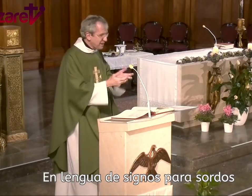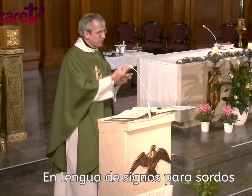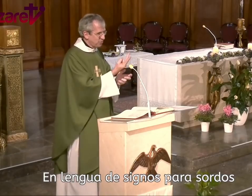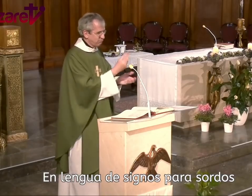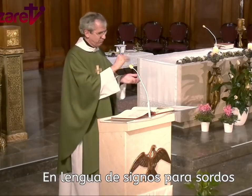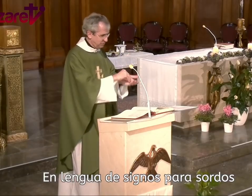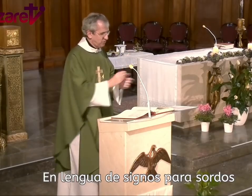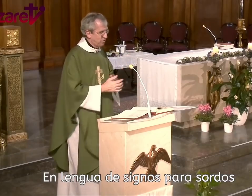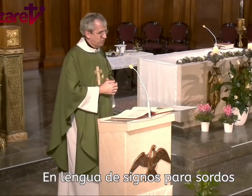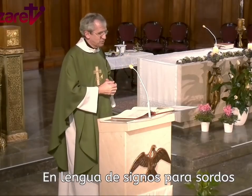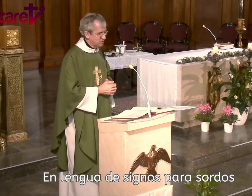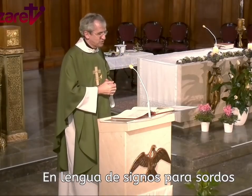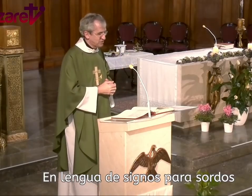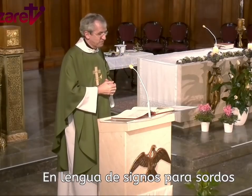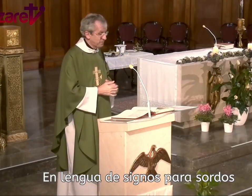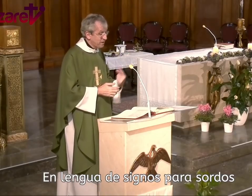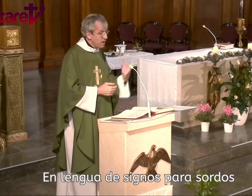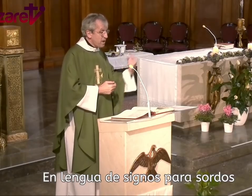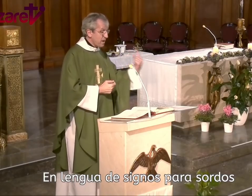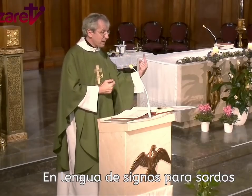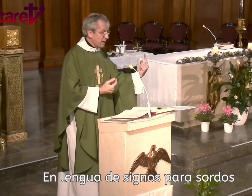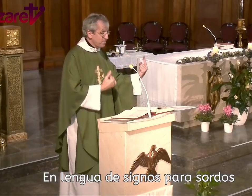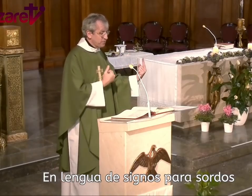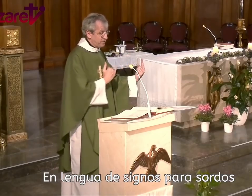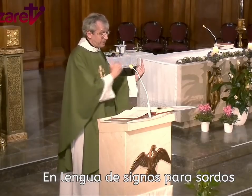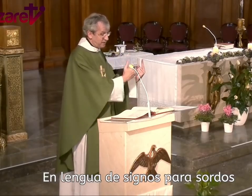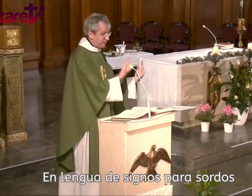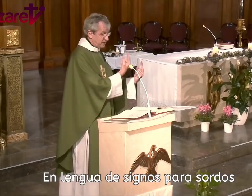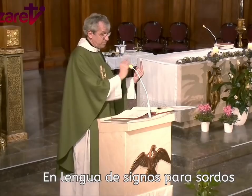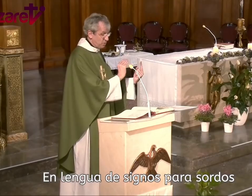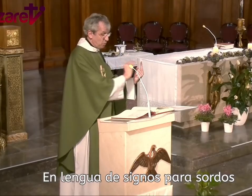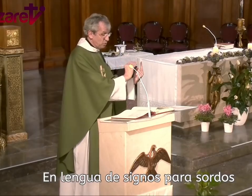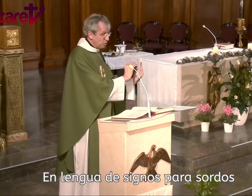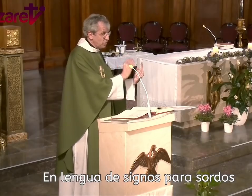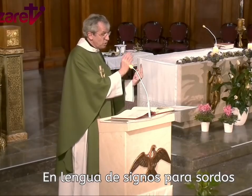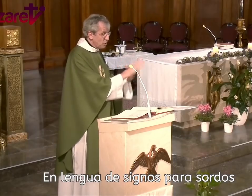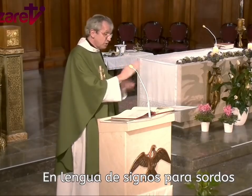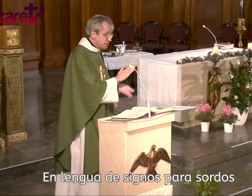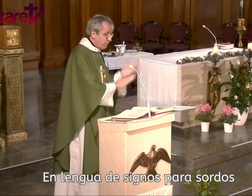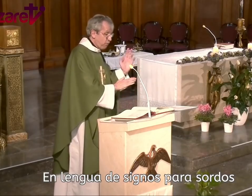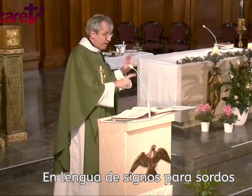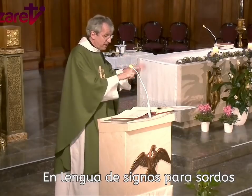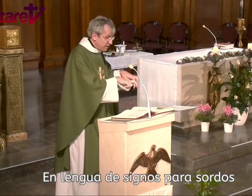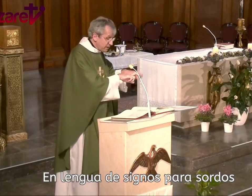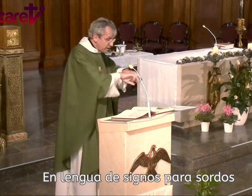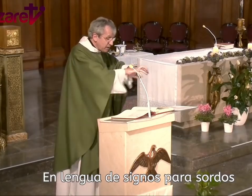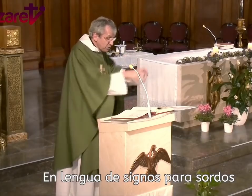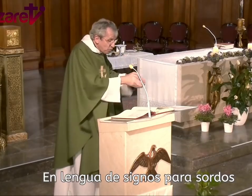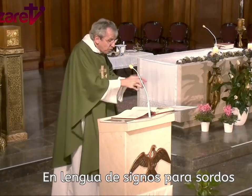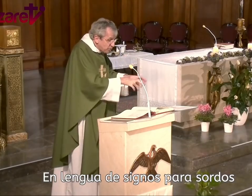ganó otros dos En cambio el que recibió uno Fue, hizo un hoyo